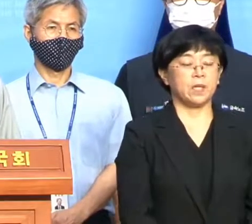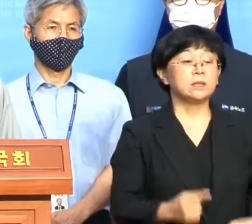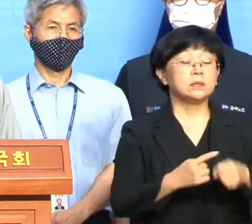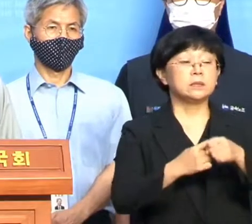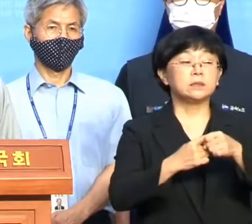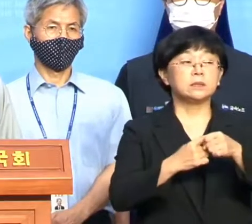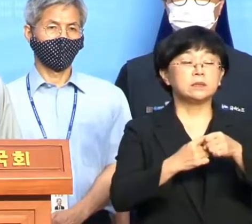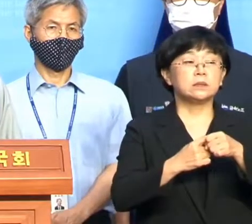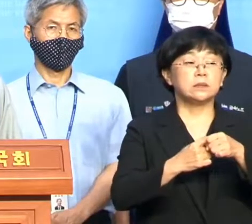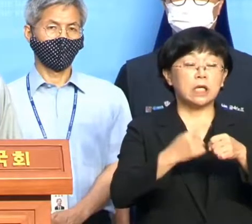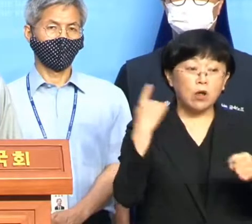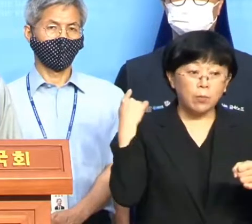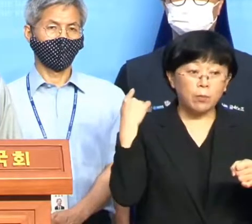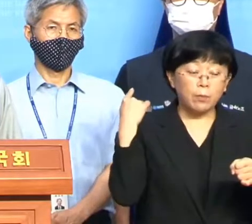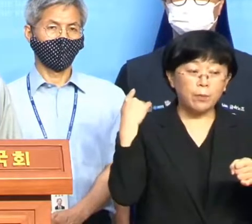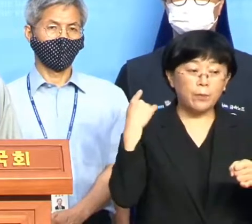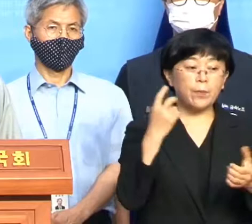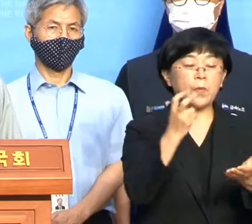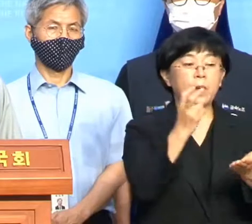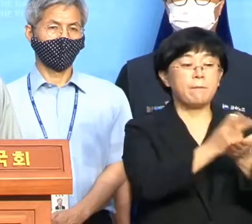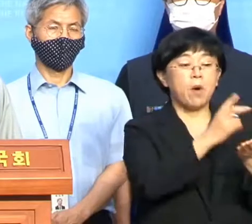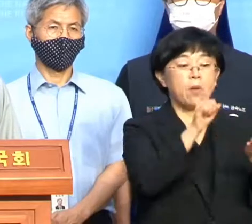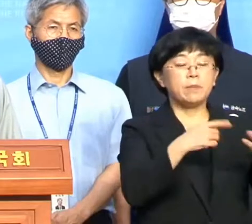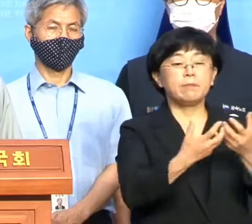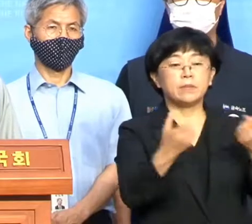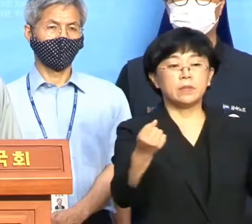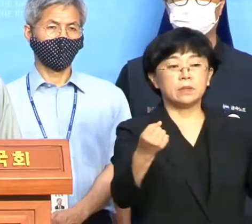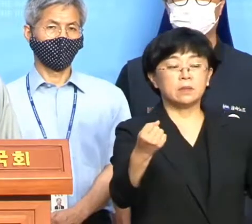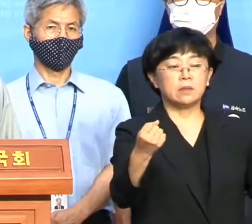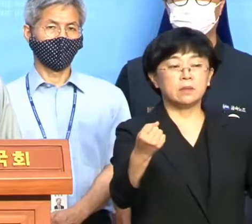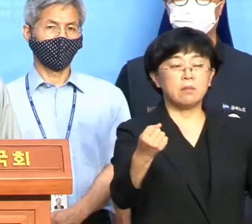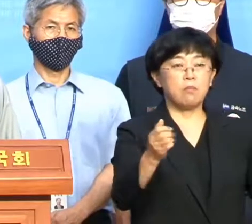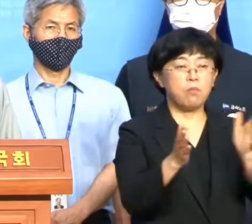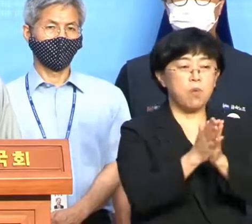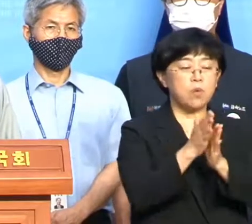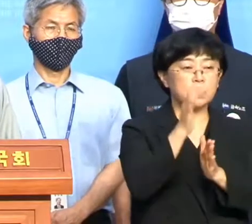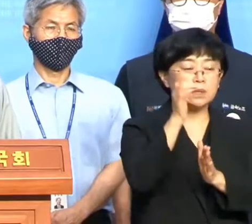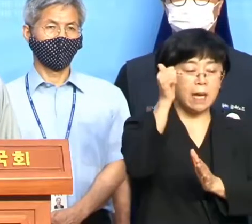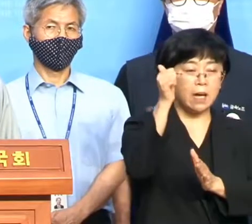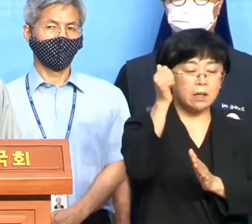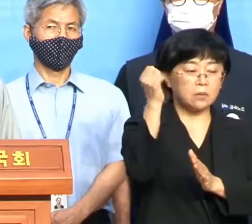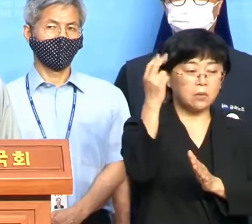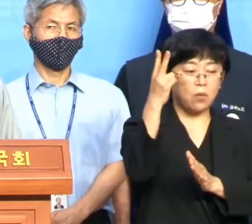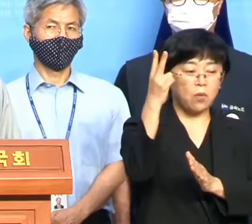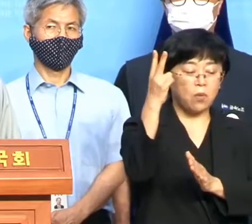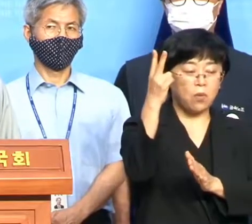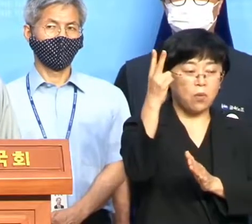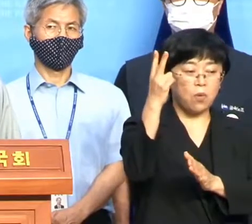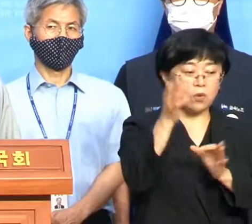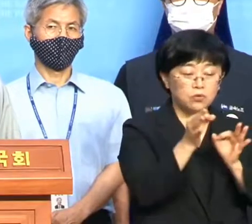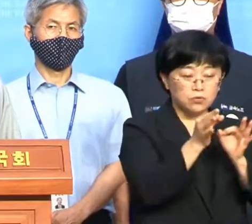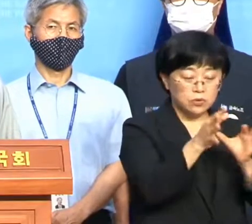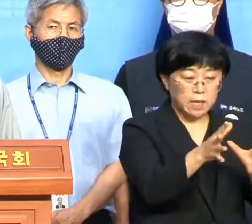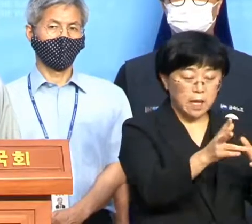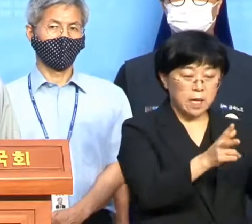6 작년 해 법이 문화를 통해서 본사 및 여러 가지 중요 투자 사업장을 첨부 소울